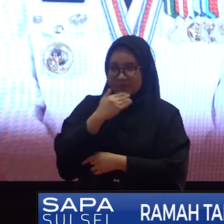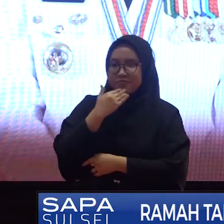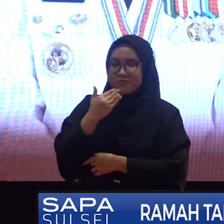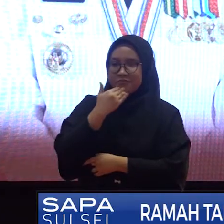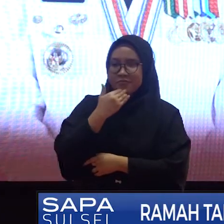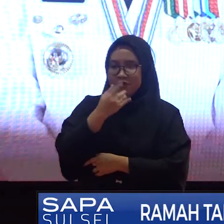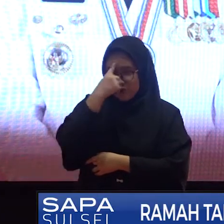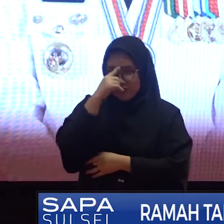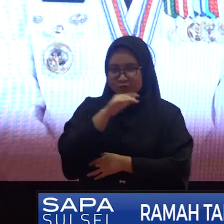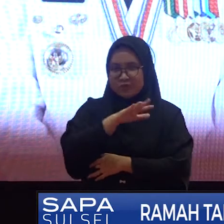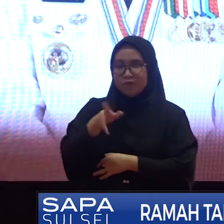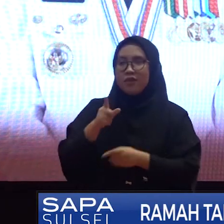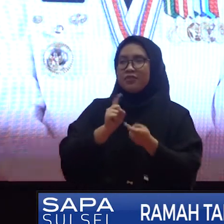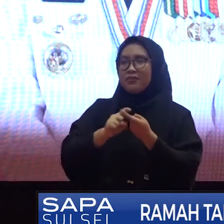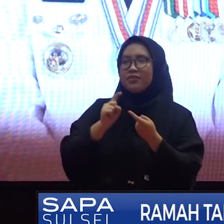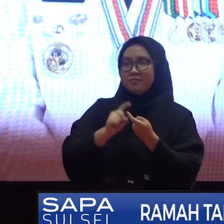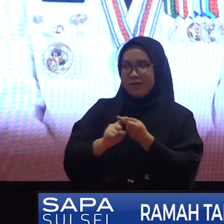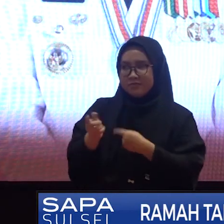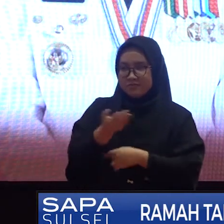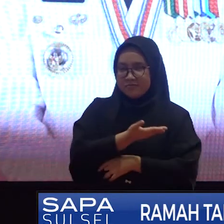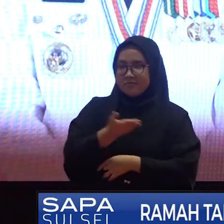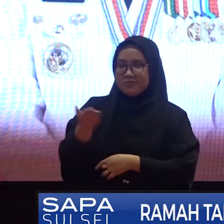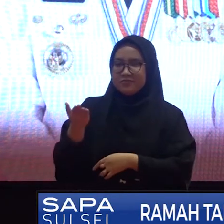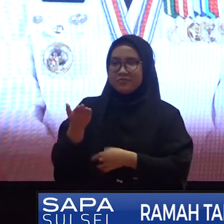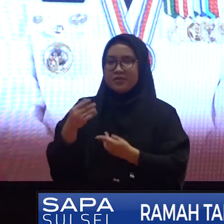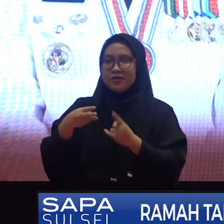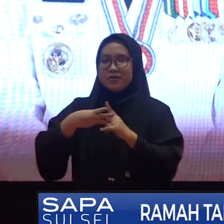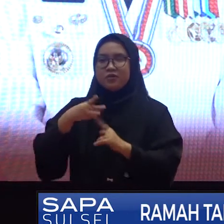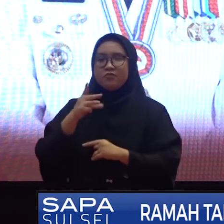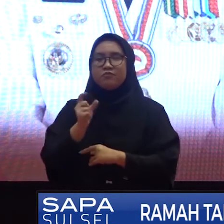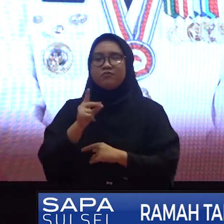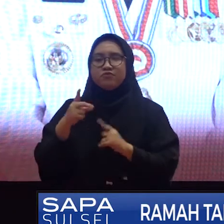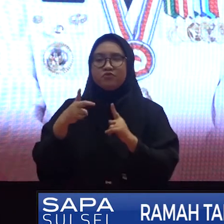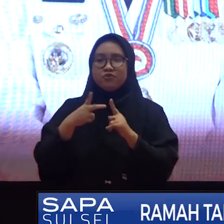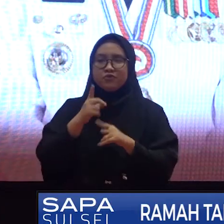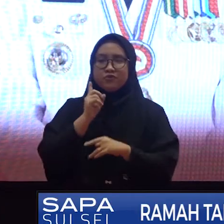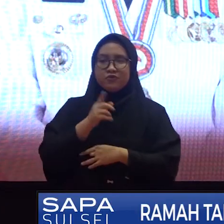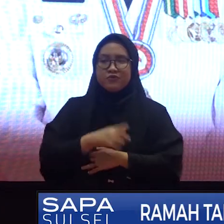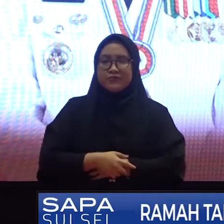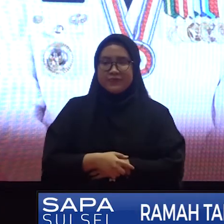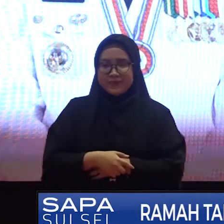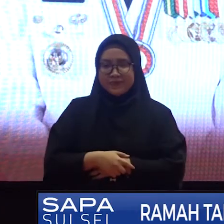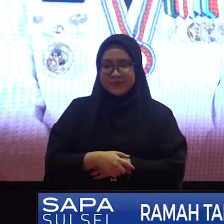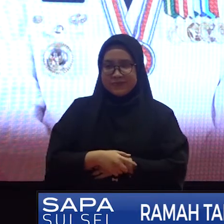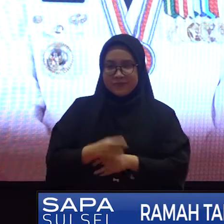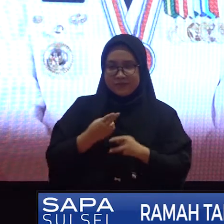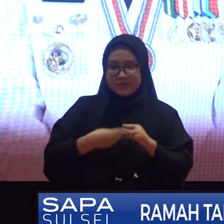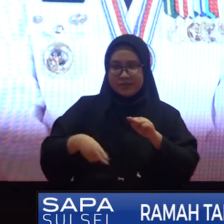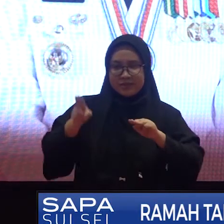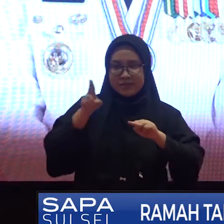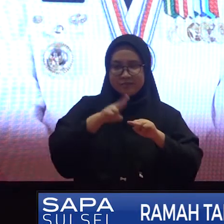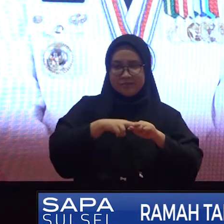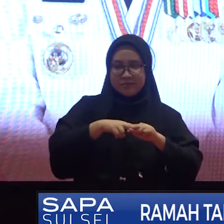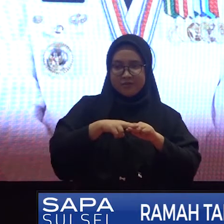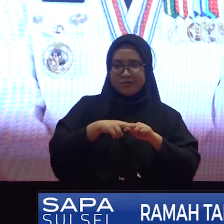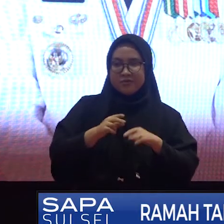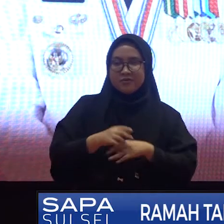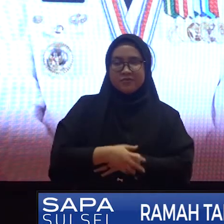kepada teman-teman ee buruh dan selamat ya tanpa bermaksud politik